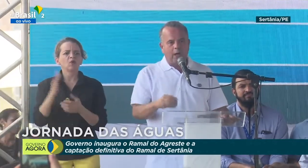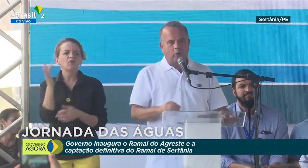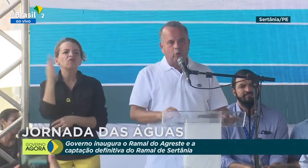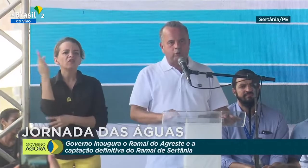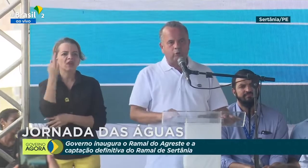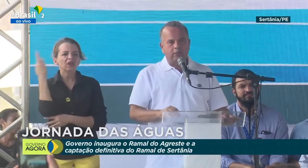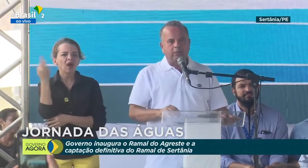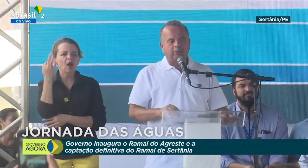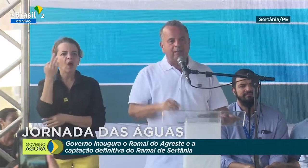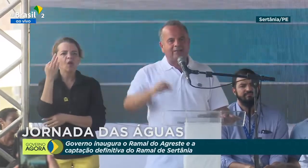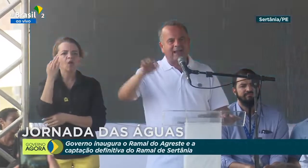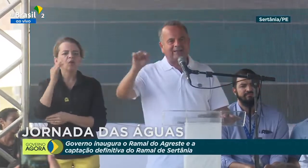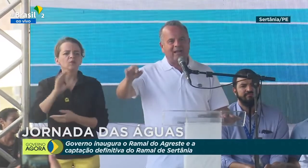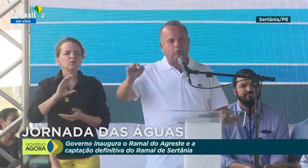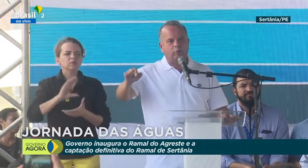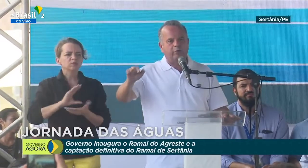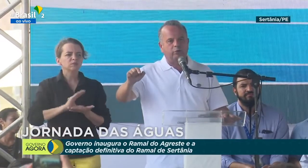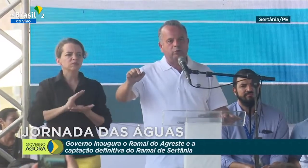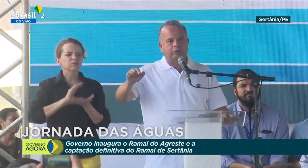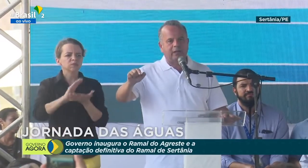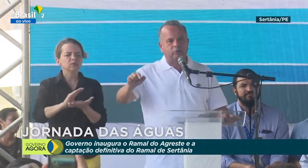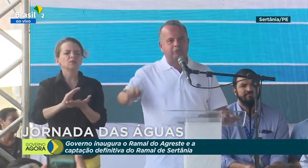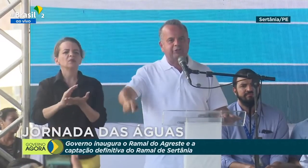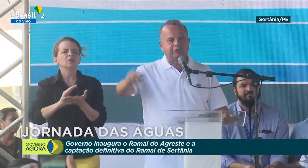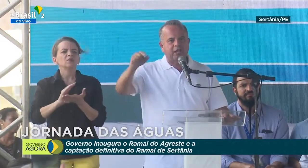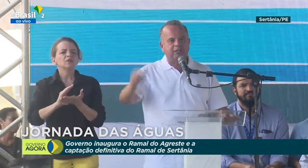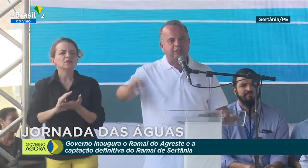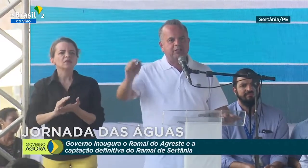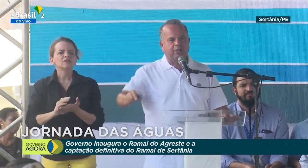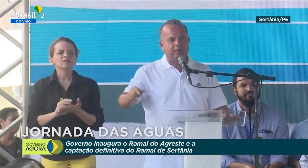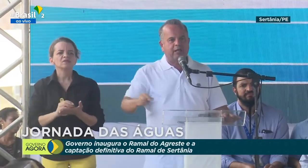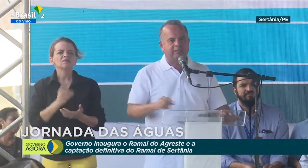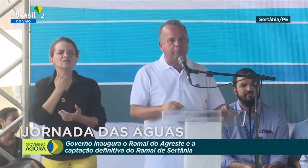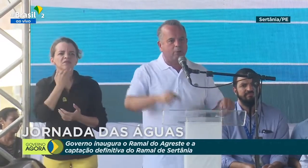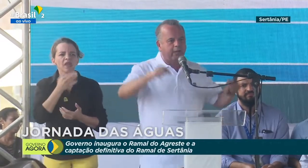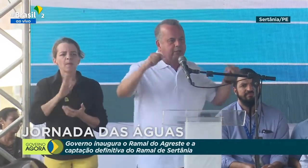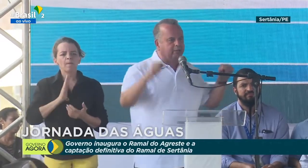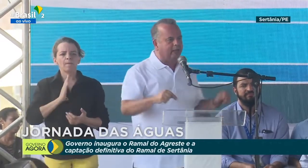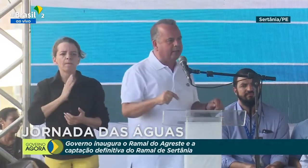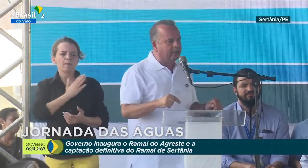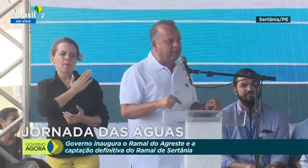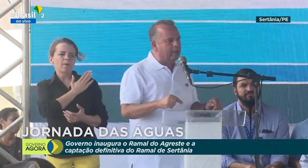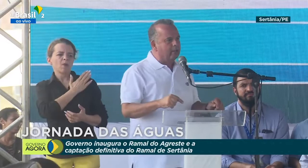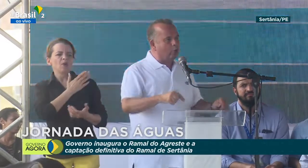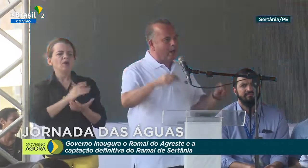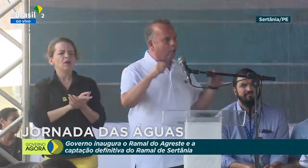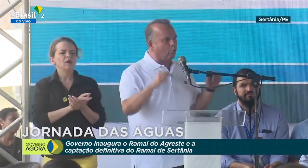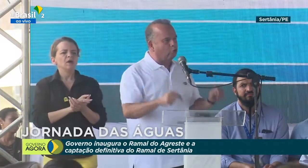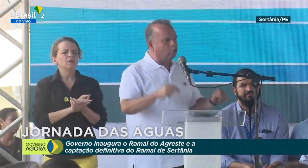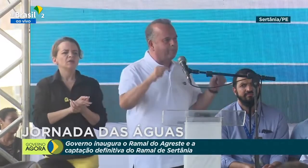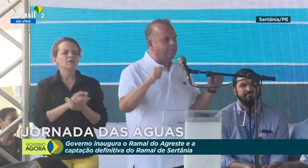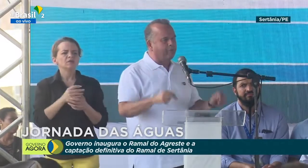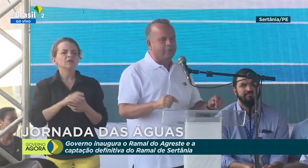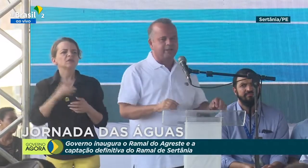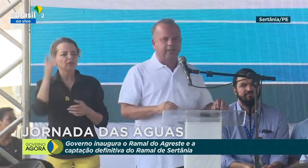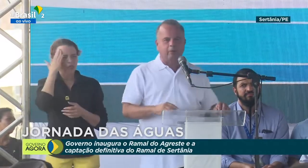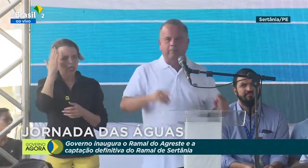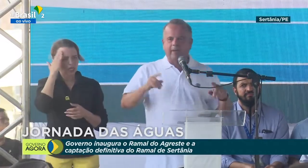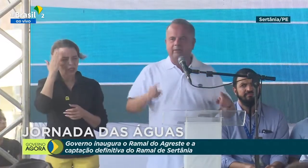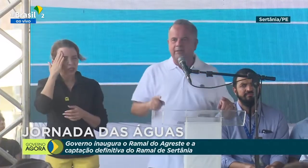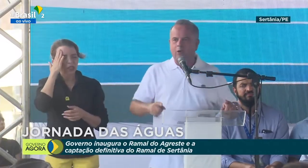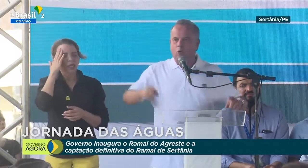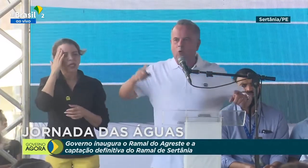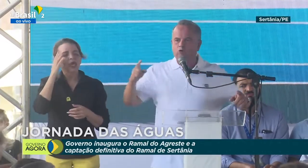disponibilizou o recurso e tem tratado o governo do estado sem discriminação, porque entende que o recurso do povo